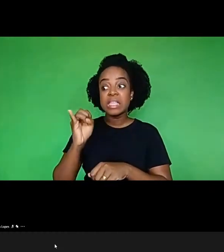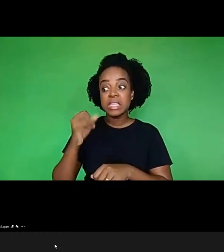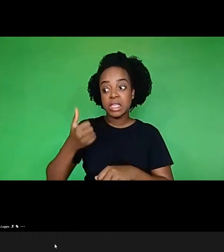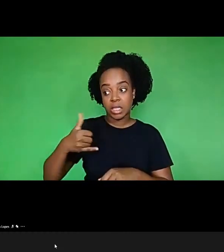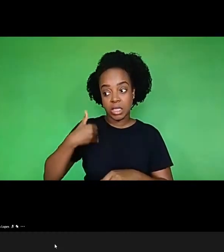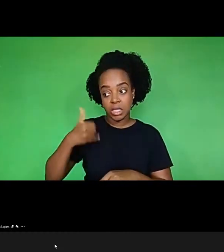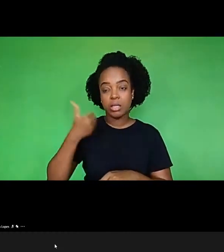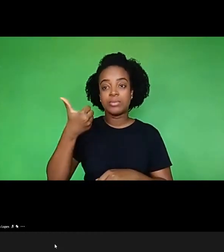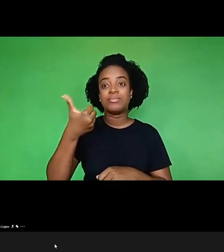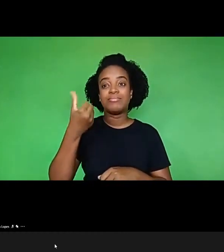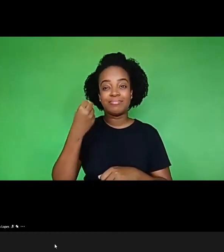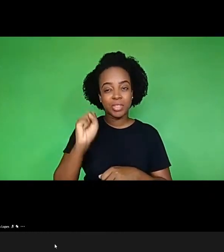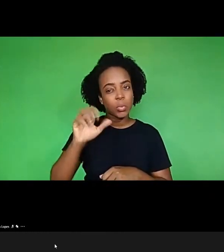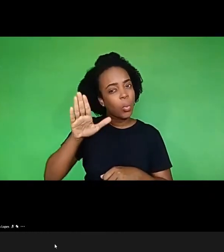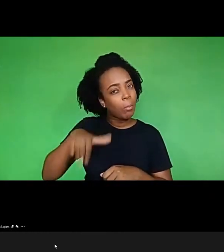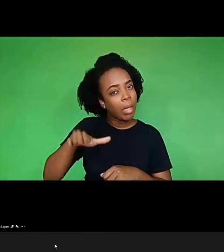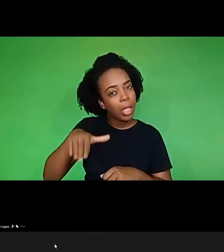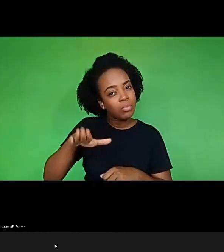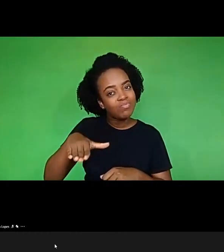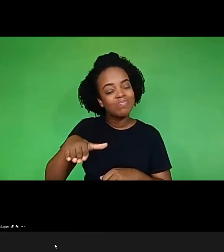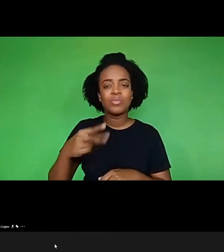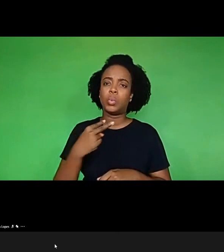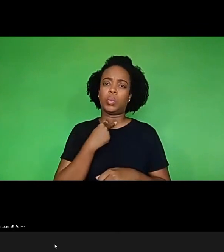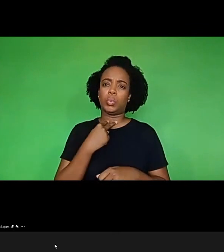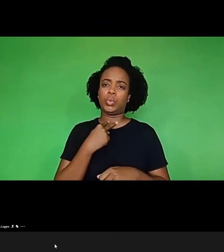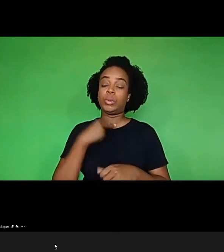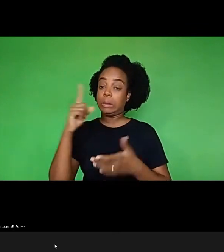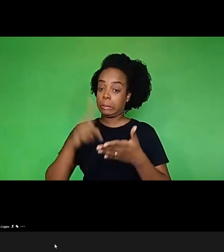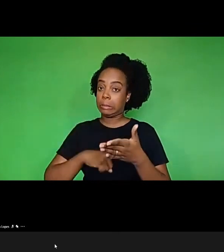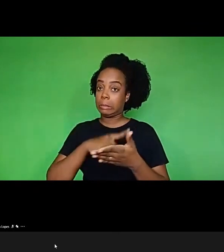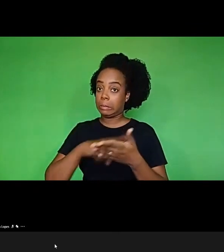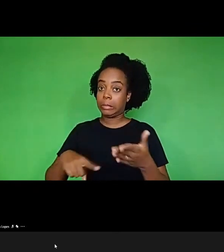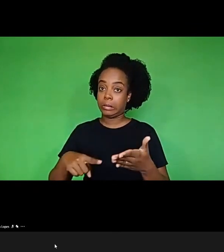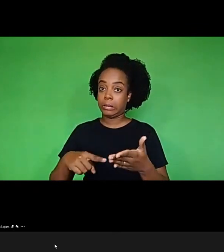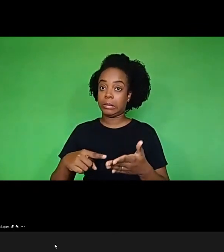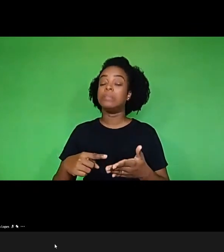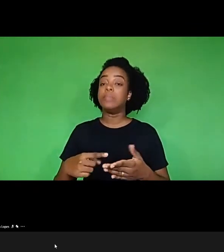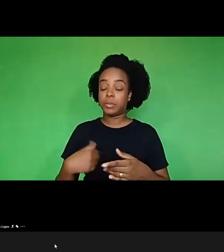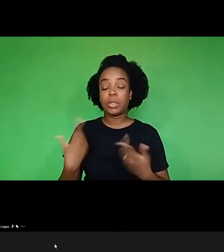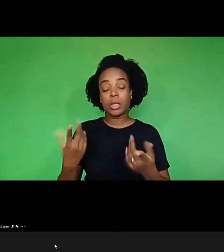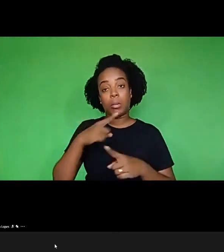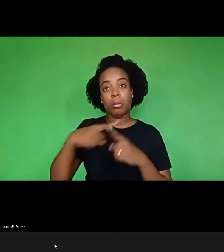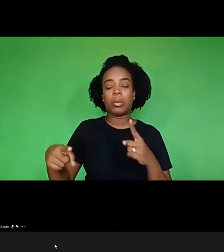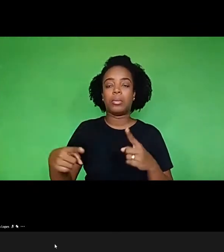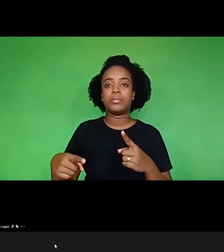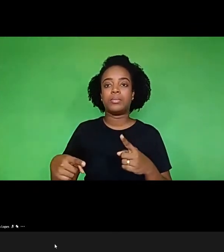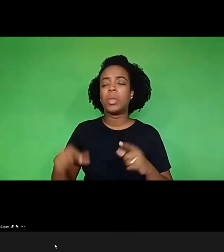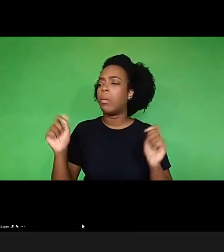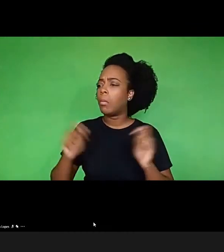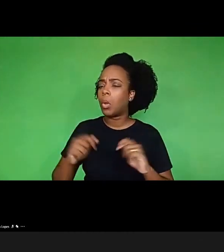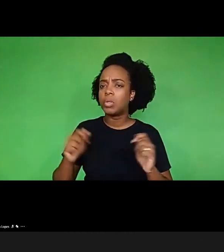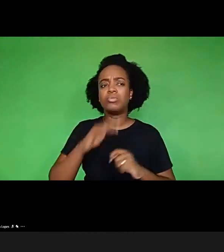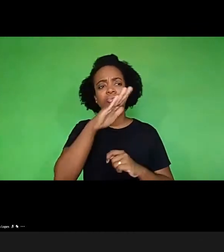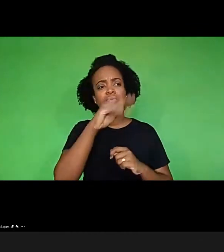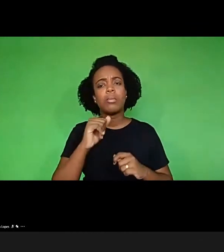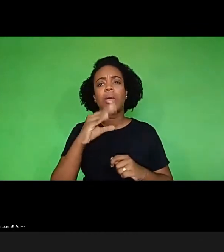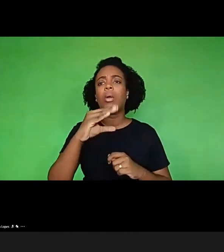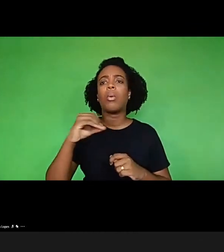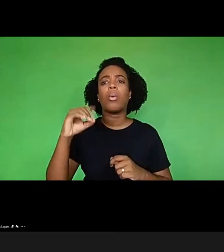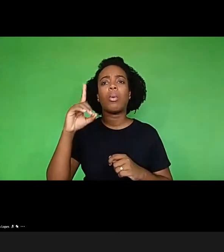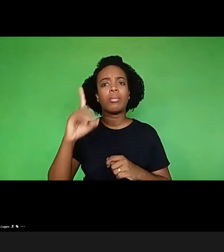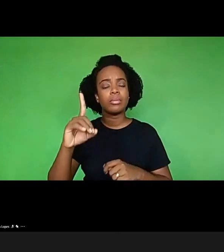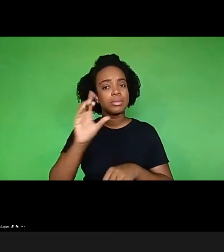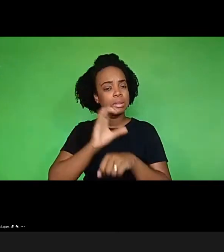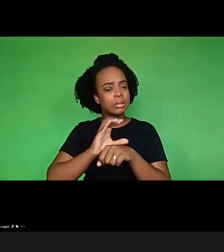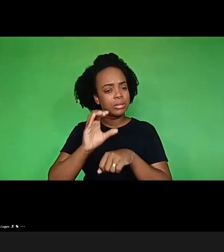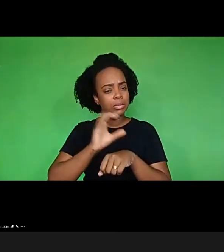o seu coordenador de curso, seja o professor Anderson, professor Biratã ou o professor Renato. E eles vão